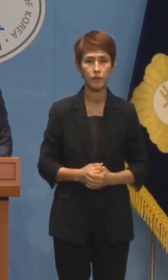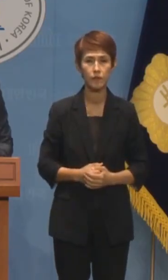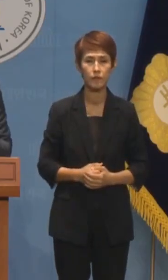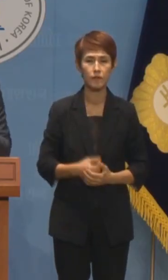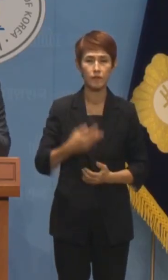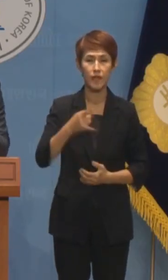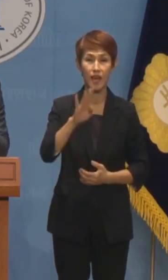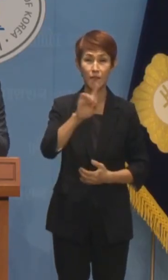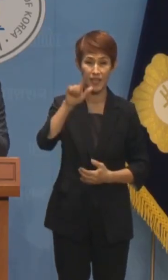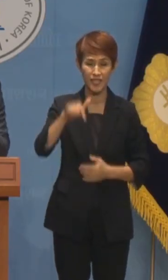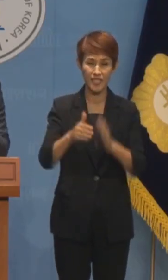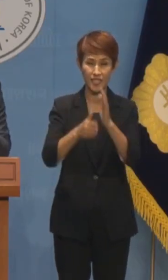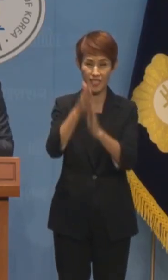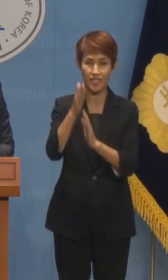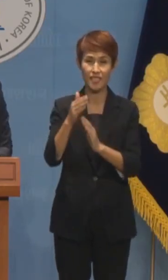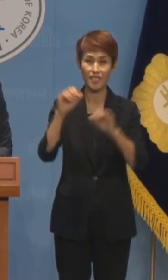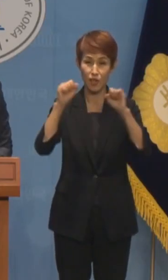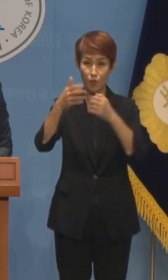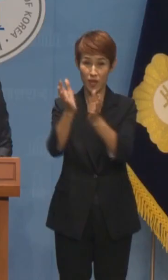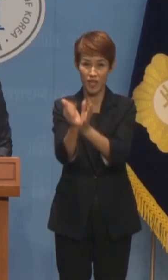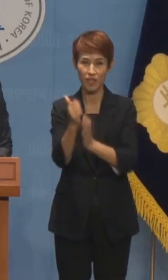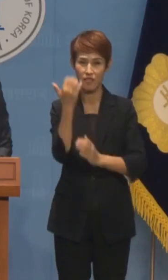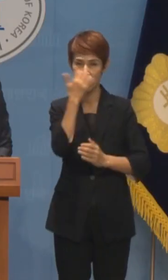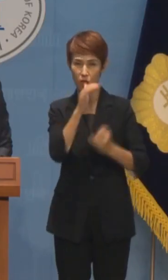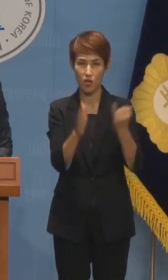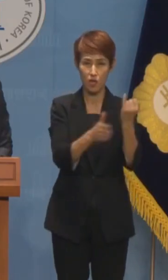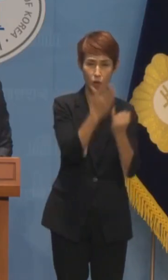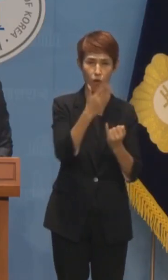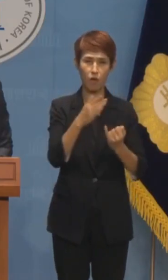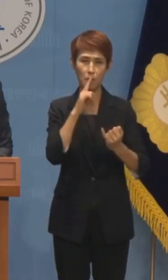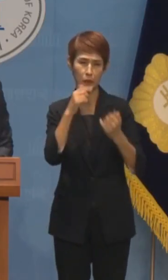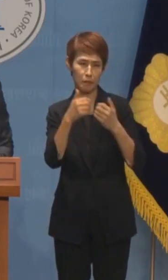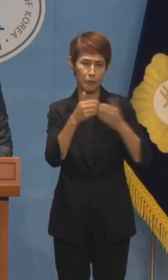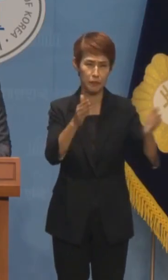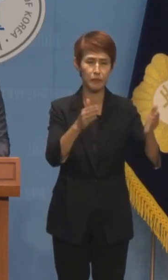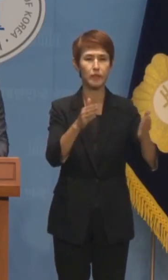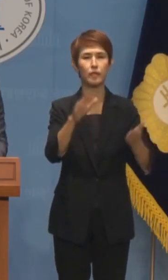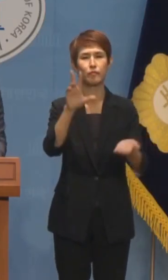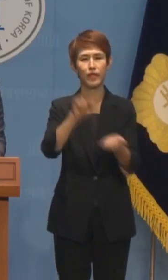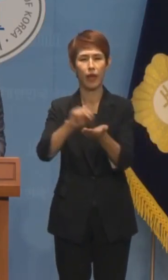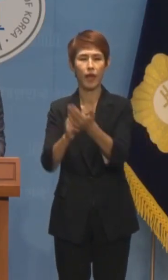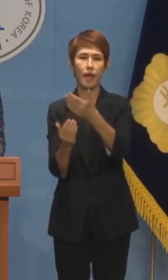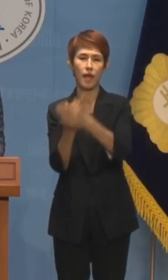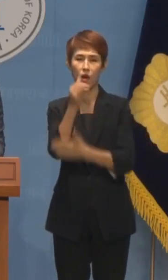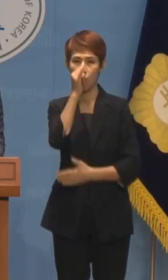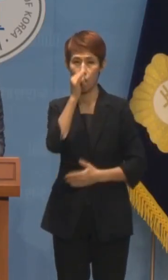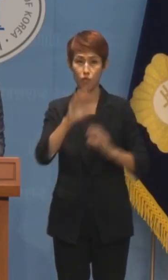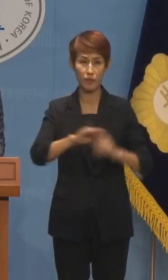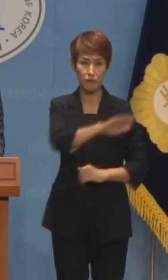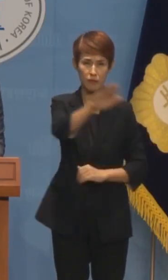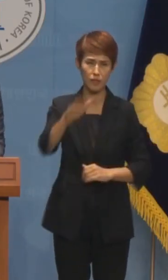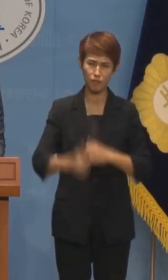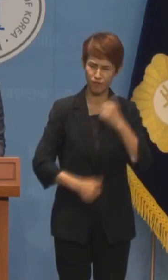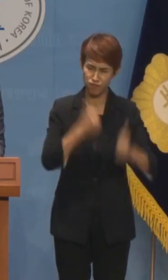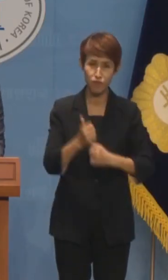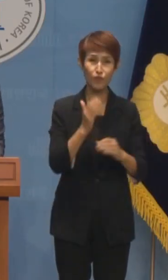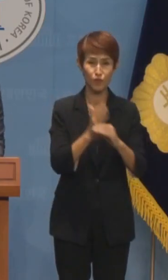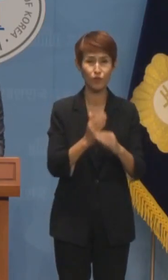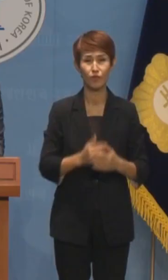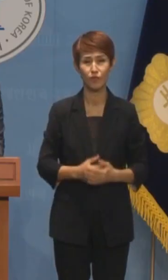태백시 체육회장의 성희롱, 폭언, 갑질 등의 비위 행태가 드러나면서 국민 여러분의 분노가 치솟고